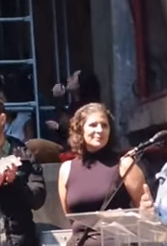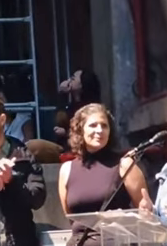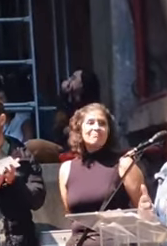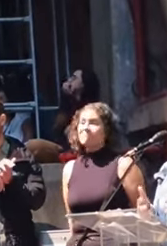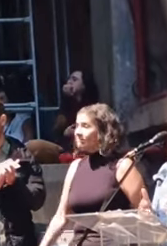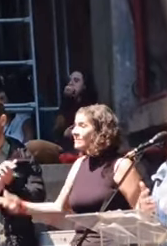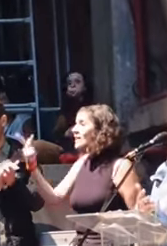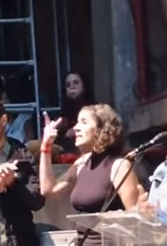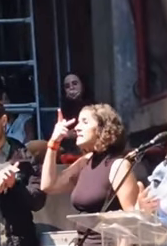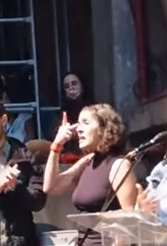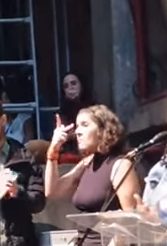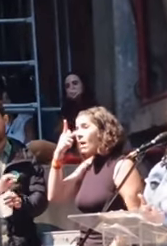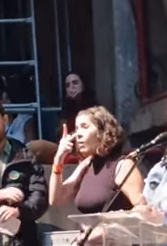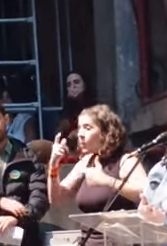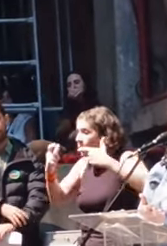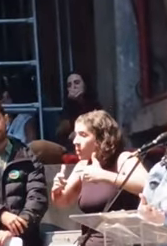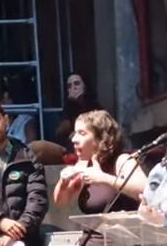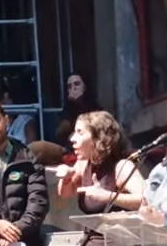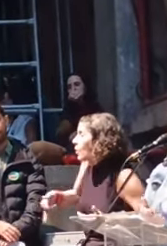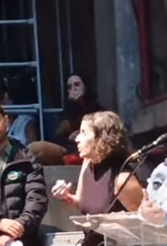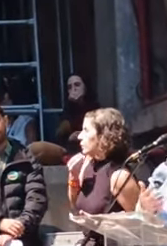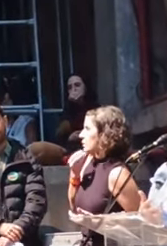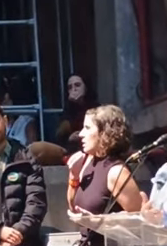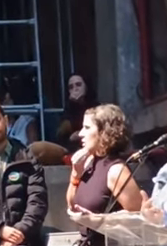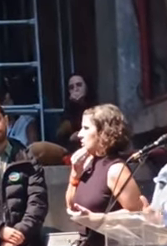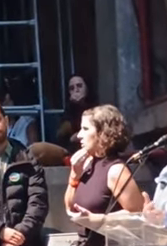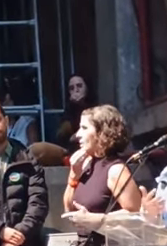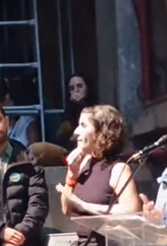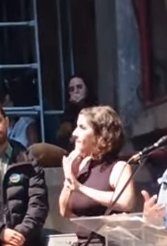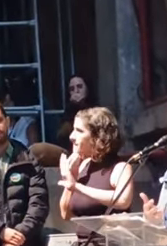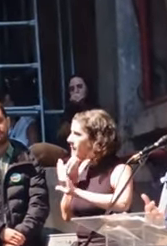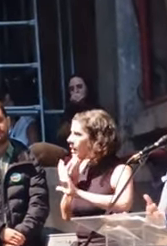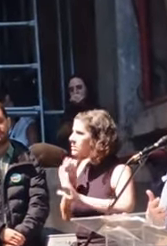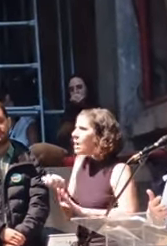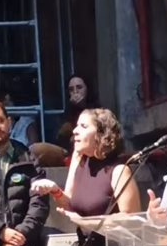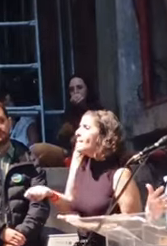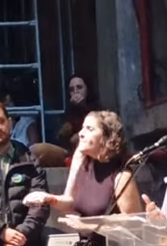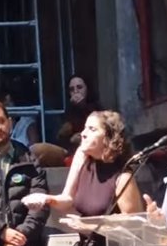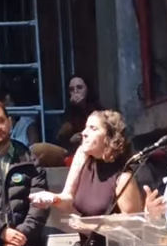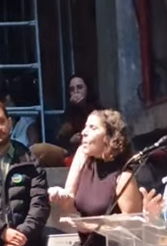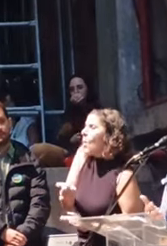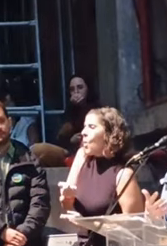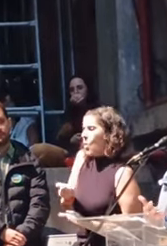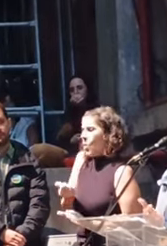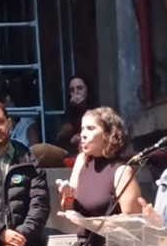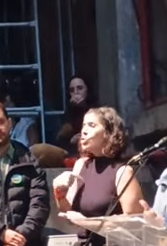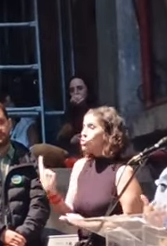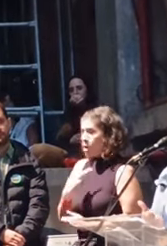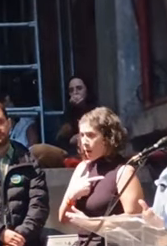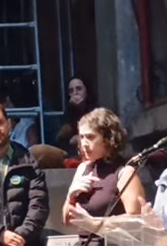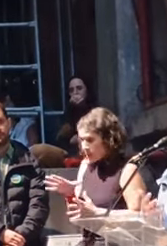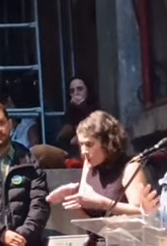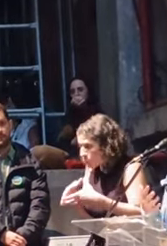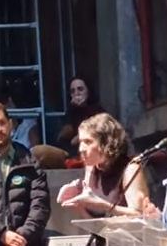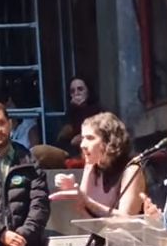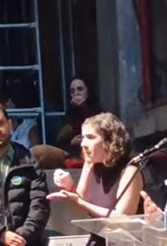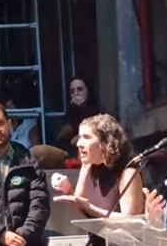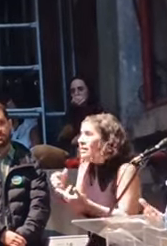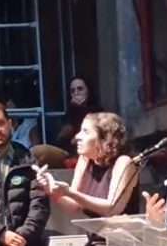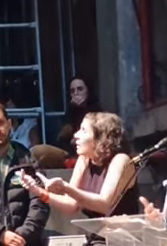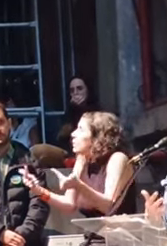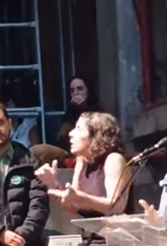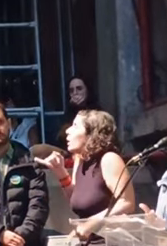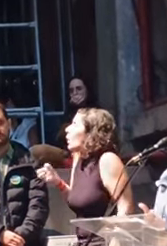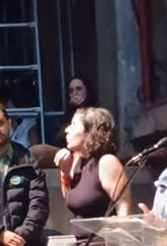São Paulo é uma terra de oportunidades, mas poucos, nós que estamos na base, não temos as oportunidades